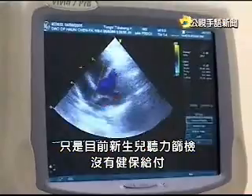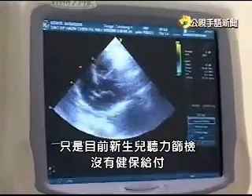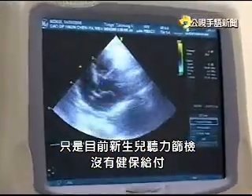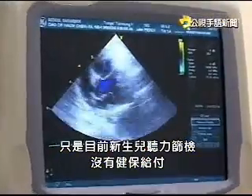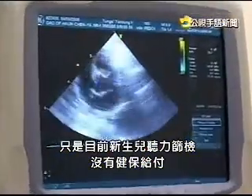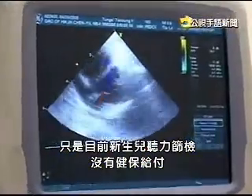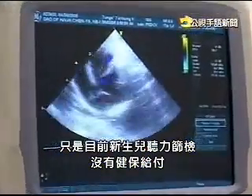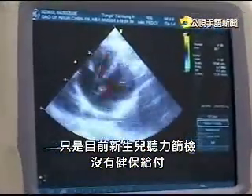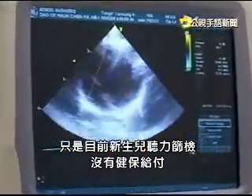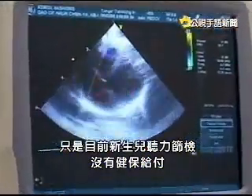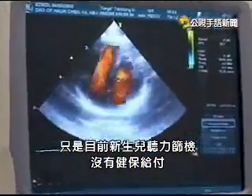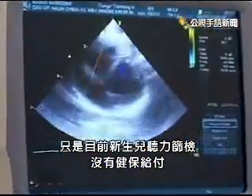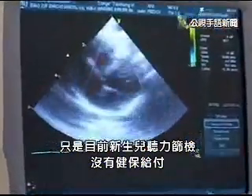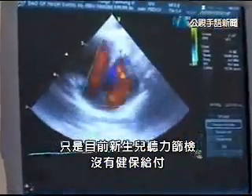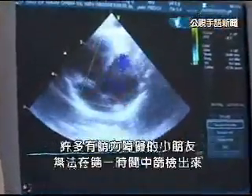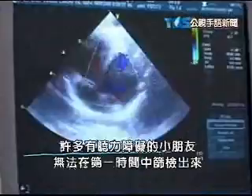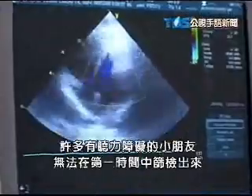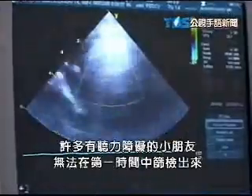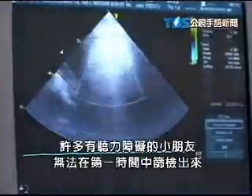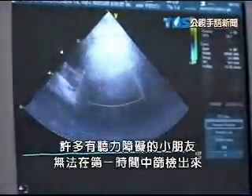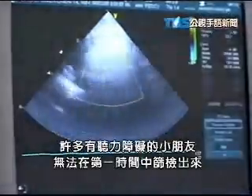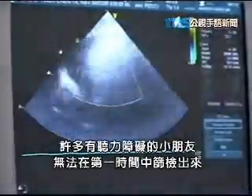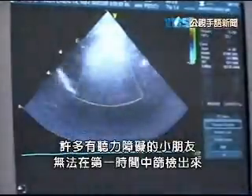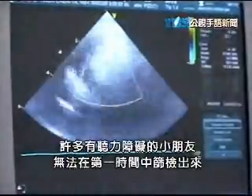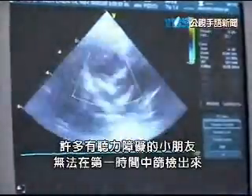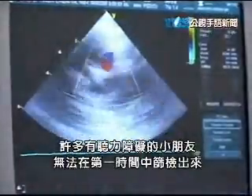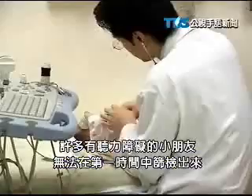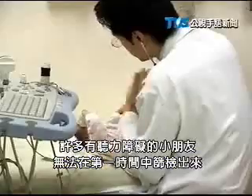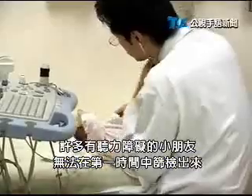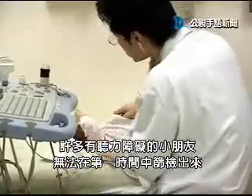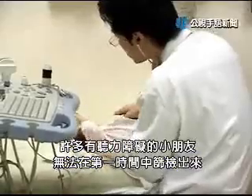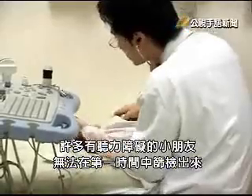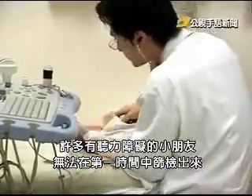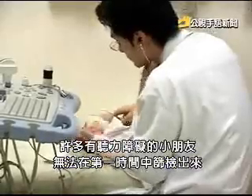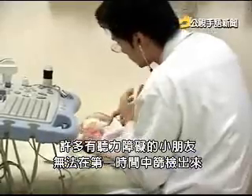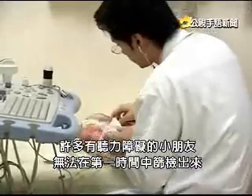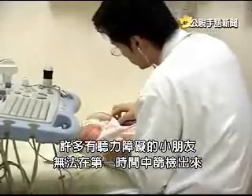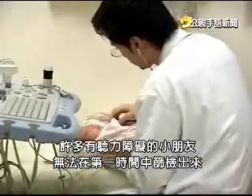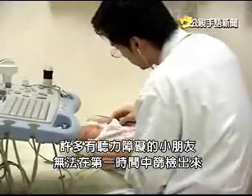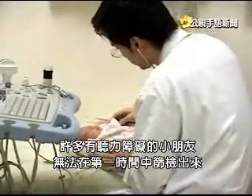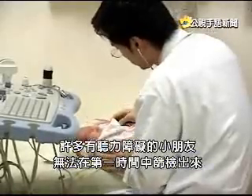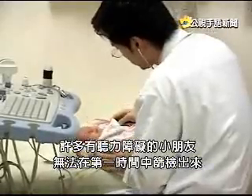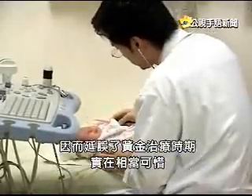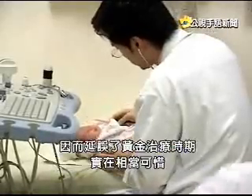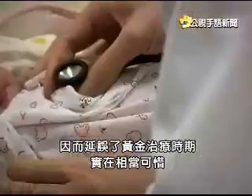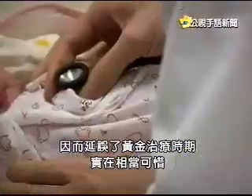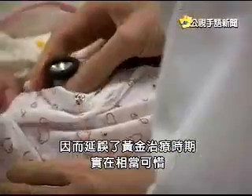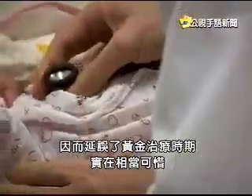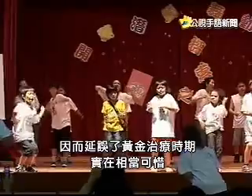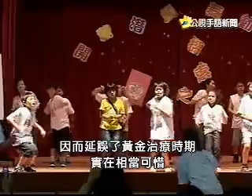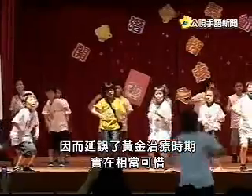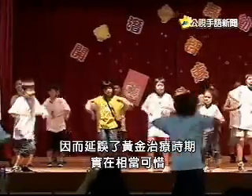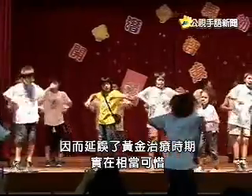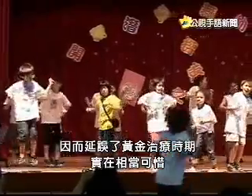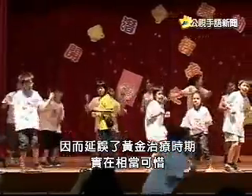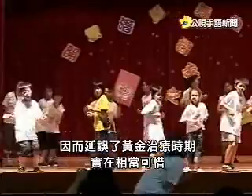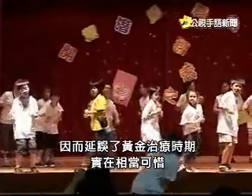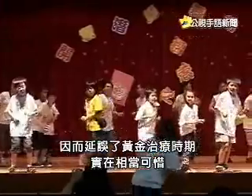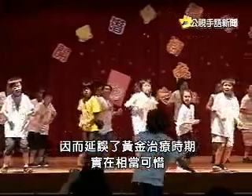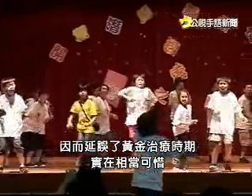筛检没有健保给付，许多有听力障碍的小朋友无法在第一时间中筛检出来，因而延误了黄金治疗时期，实在相当